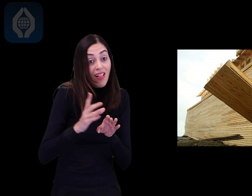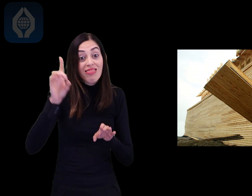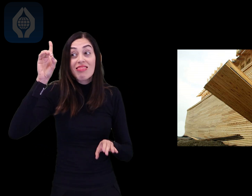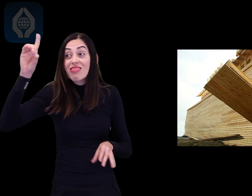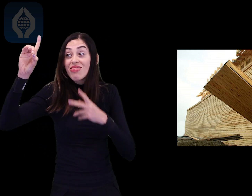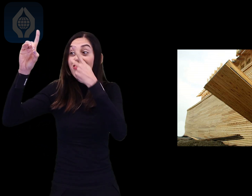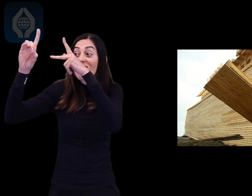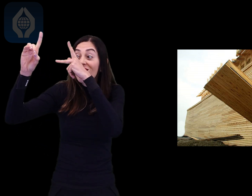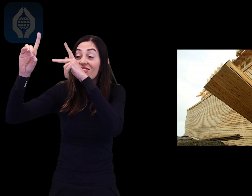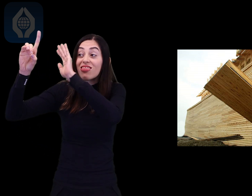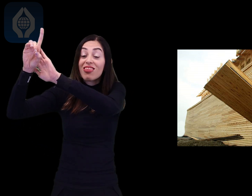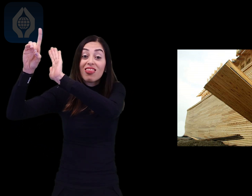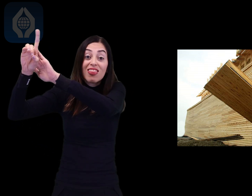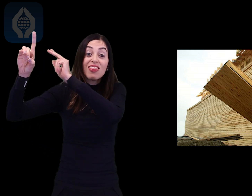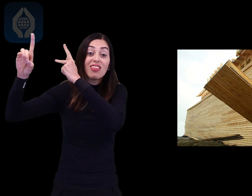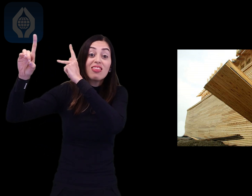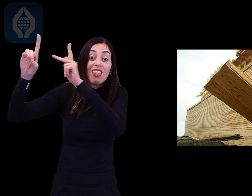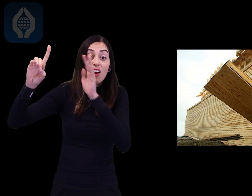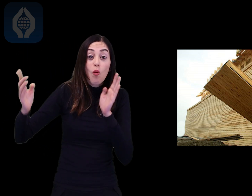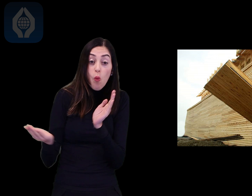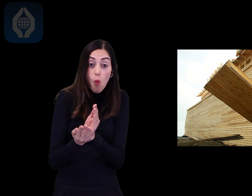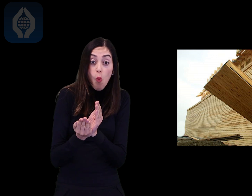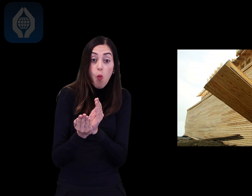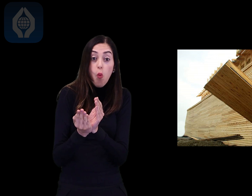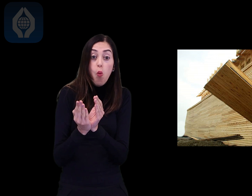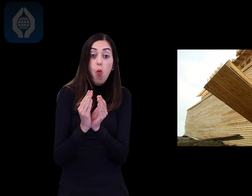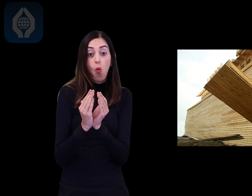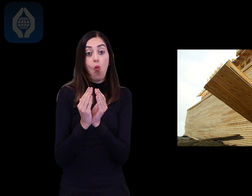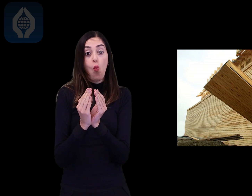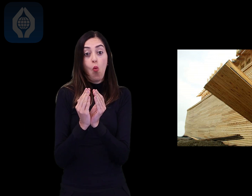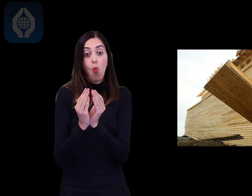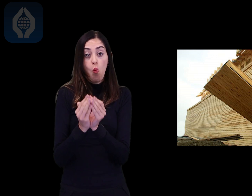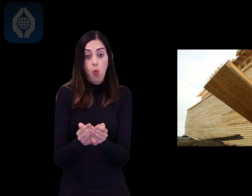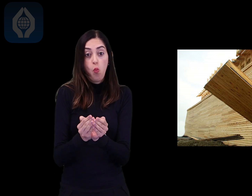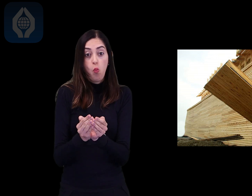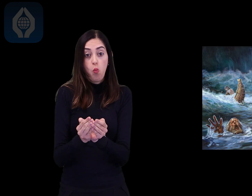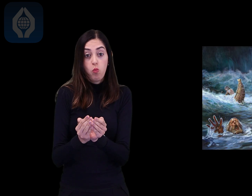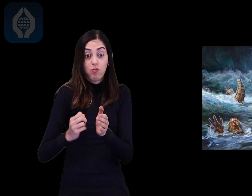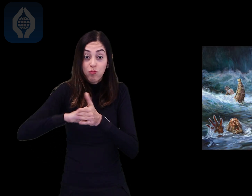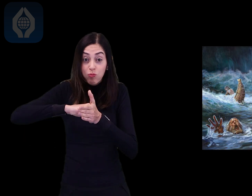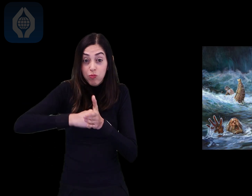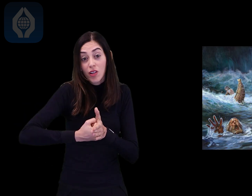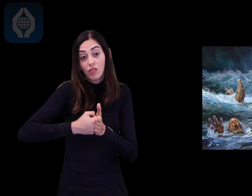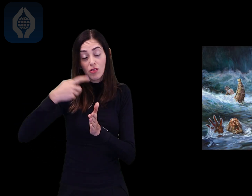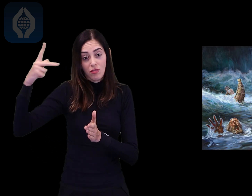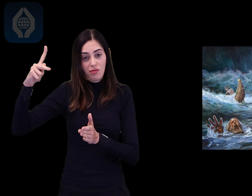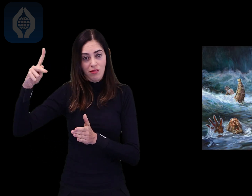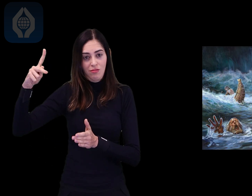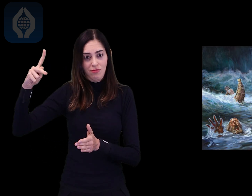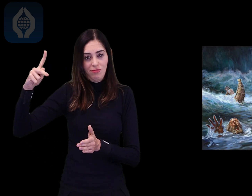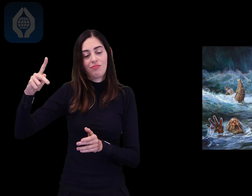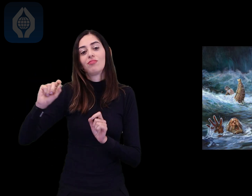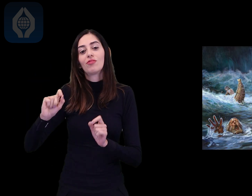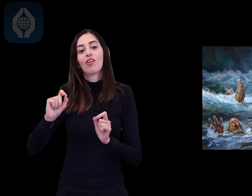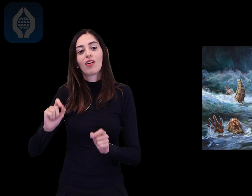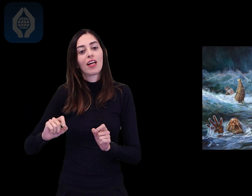não ia esperar mais tempo para que as outras pessoas se arrependessem e crescem. Quando Deus fechou a porta, era tarde